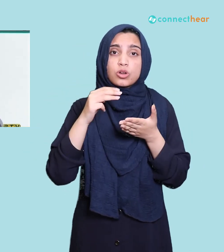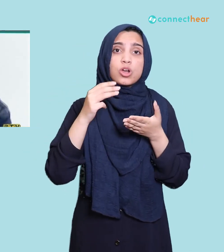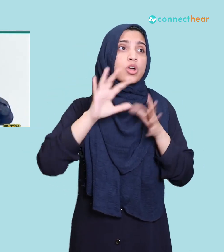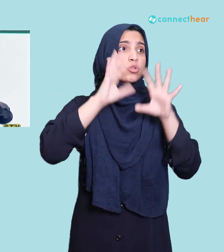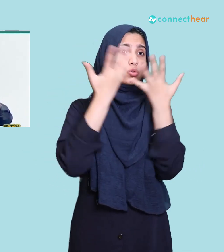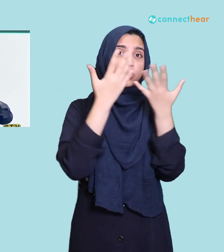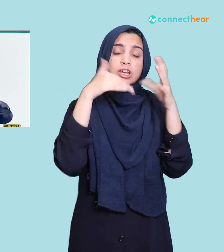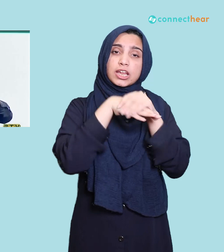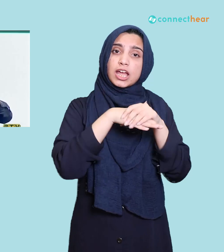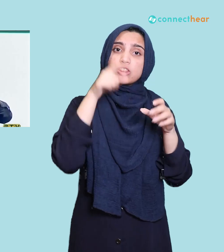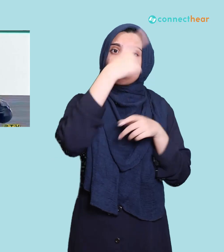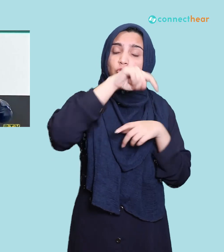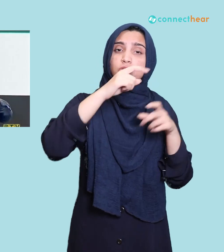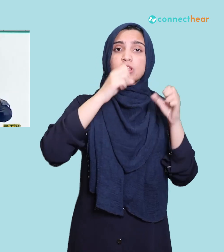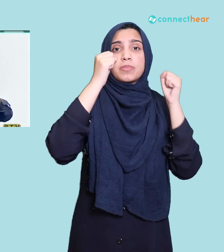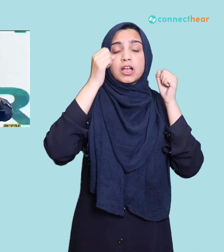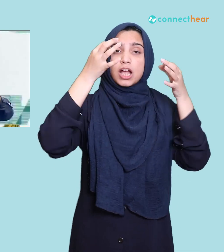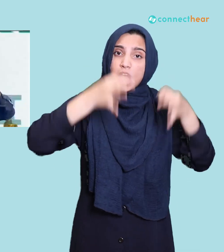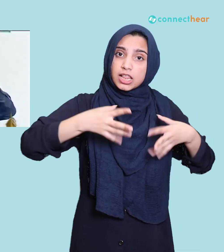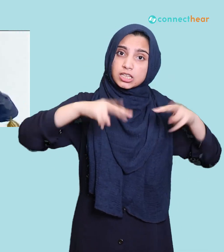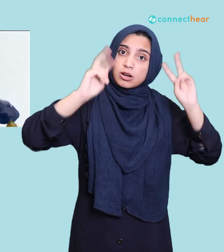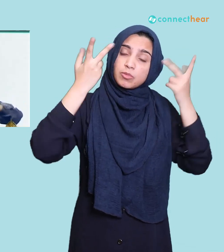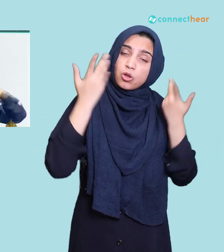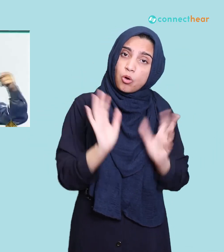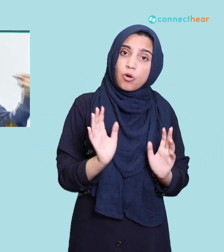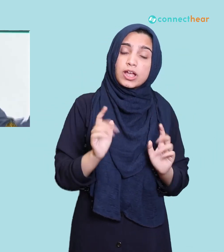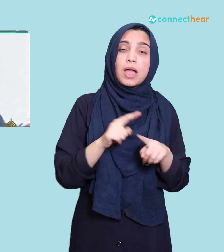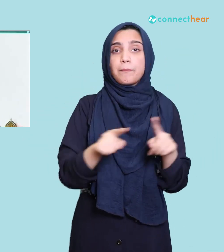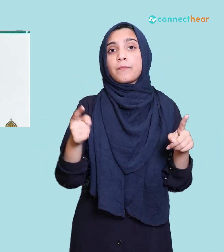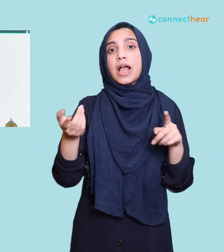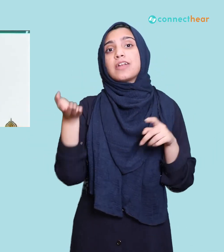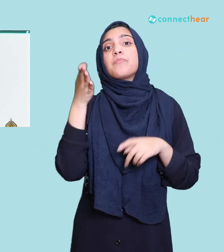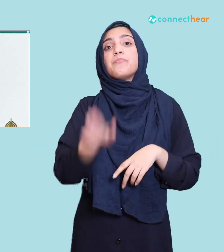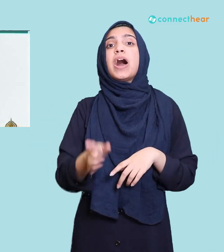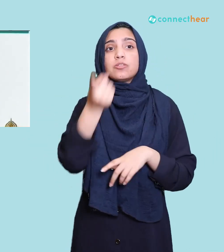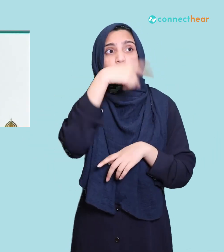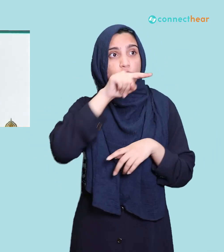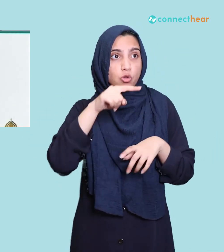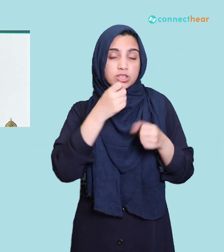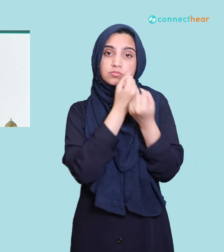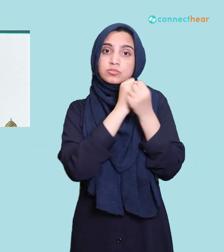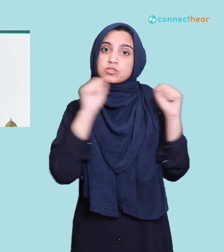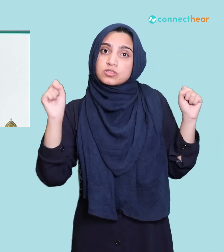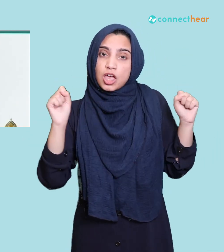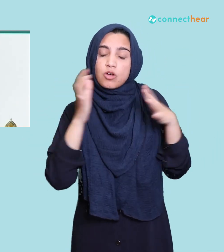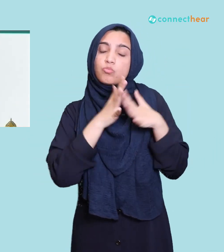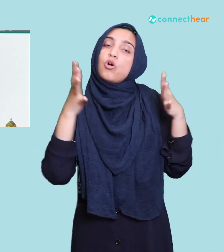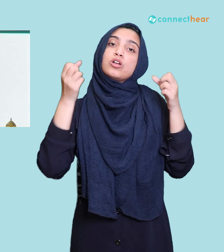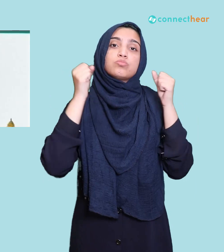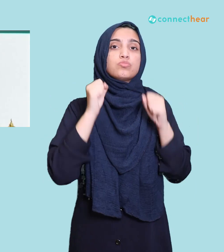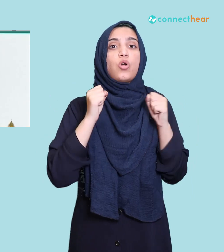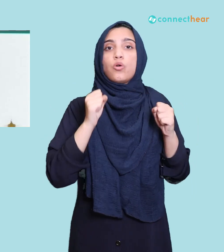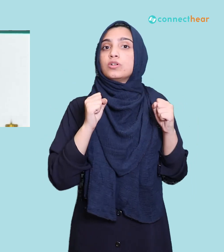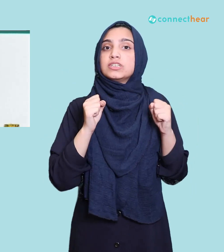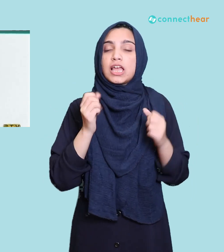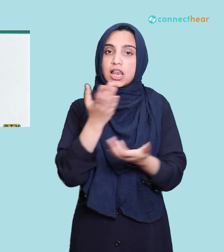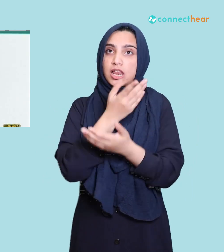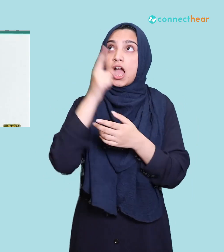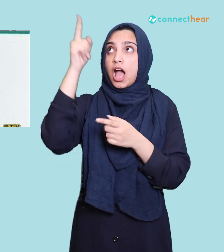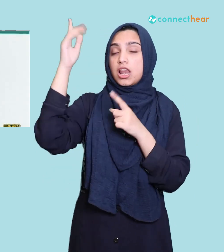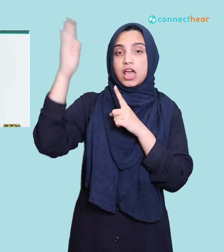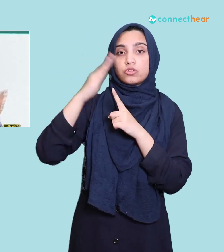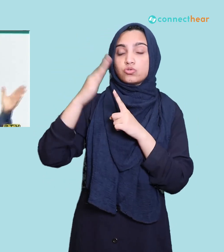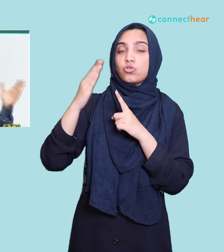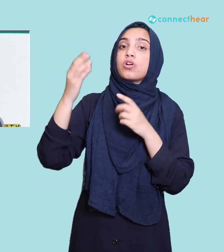کہ جو پہلے مشکل حالات میں تھے، اس کے باوجود کرونا سے جس طرح وہ نکلیں۔ اللہ نے کرم کیا، ہماری